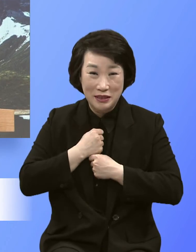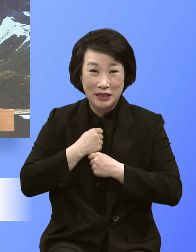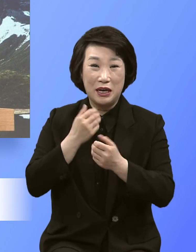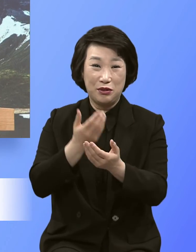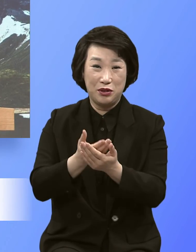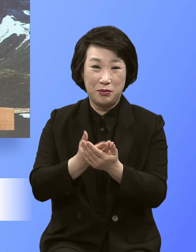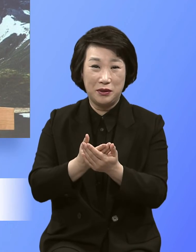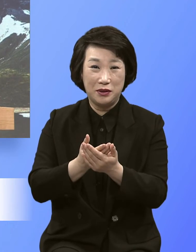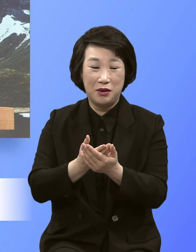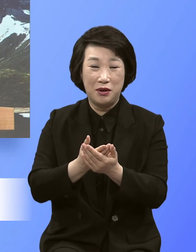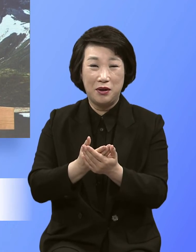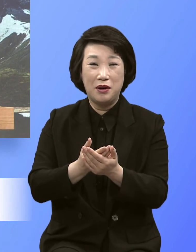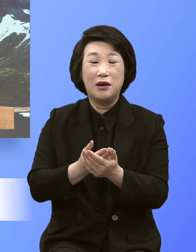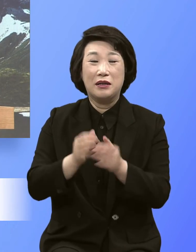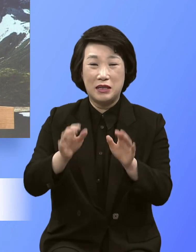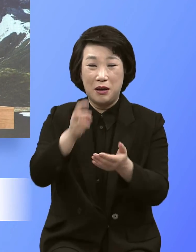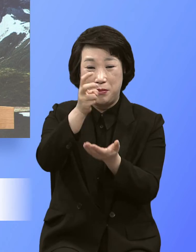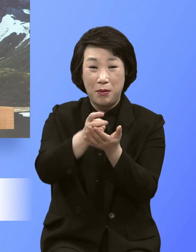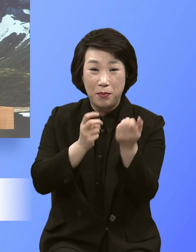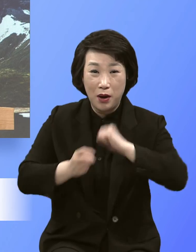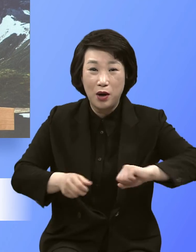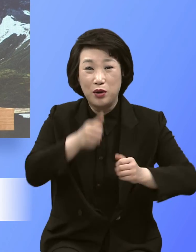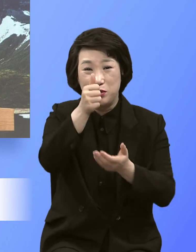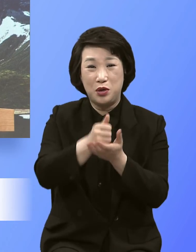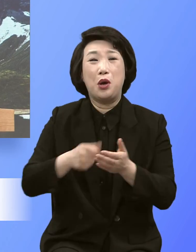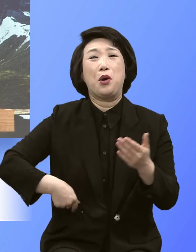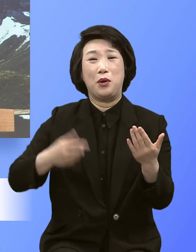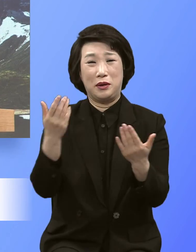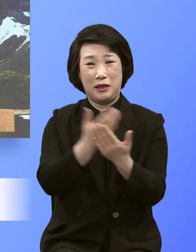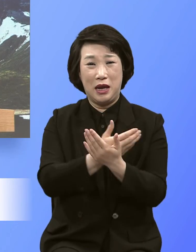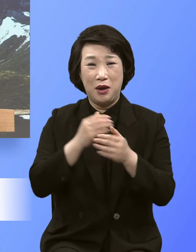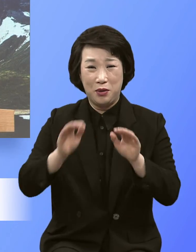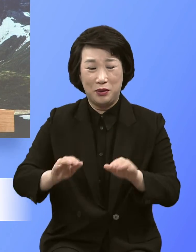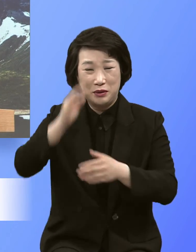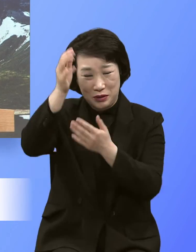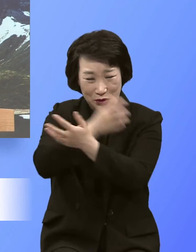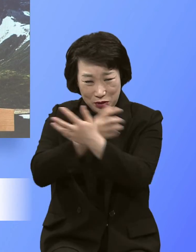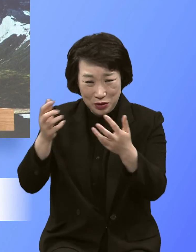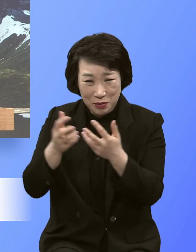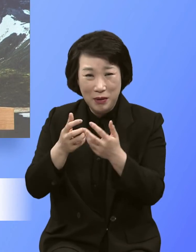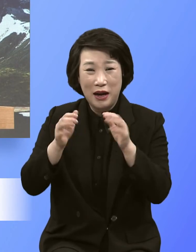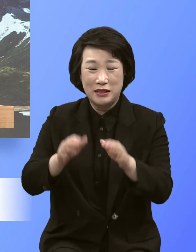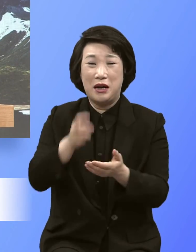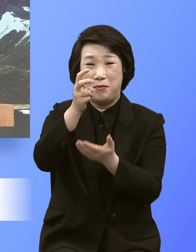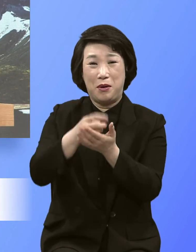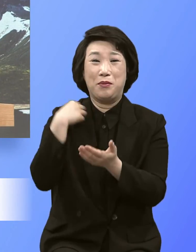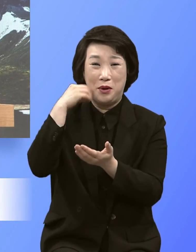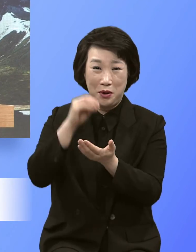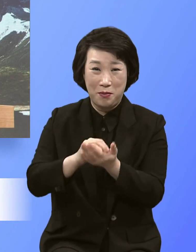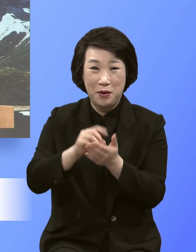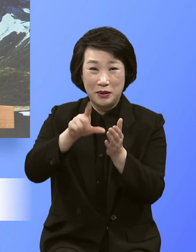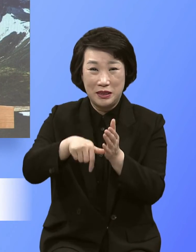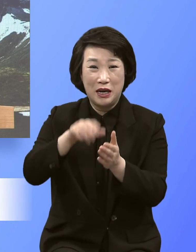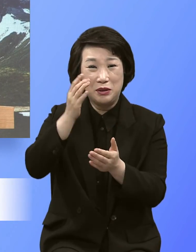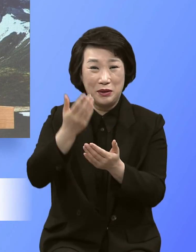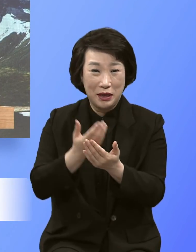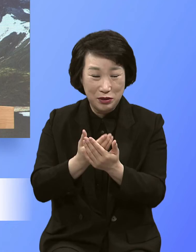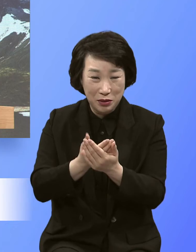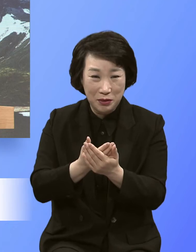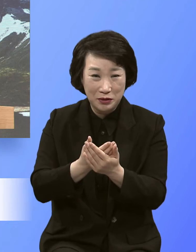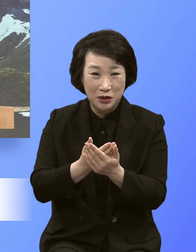하옵소서. 질서 파괴한 죄를 회개하고 오늘 성령이 충만함으로 질서가 회복되는 시간 되길